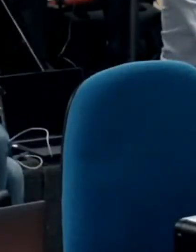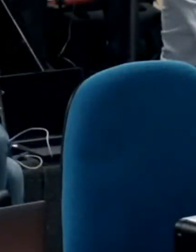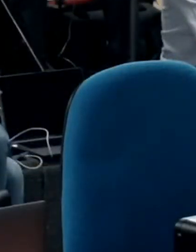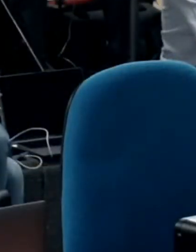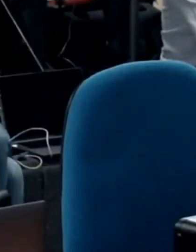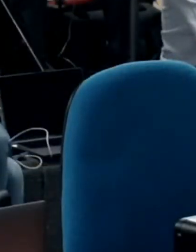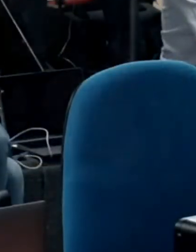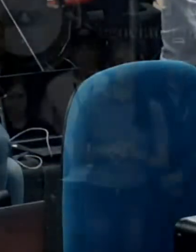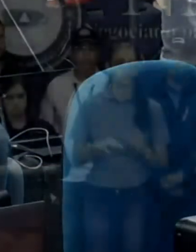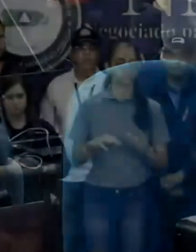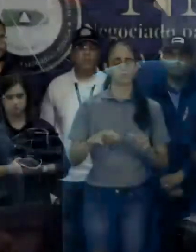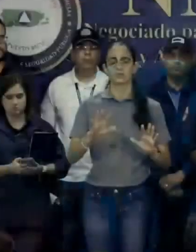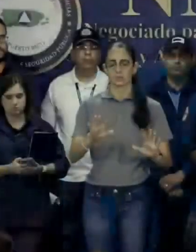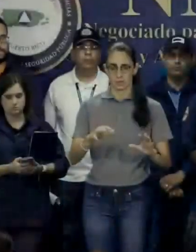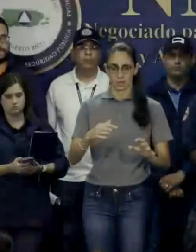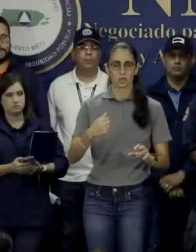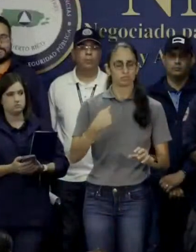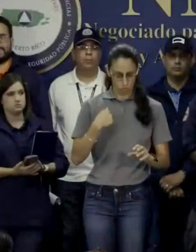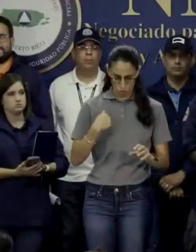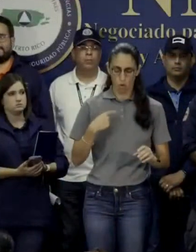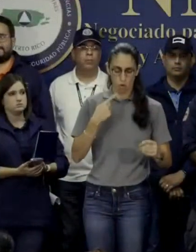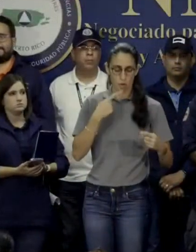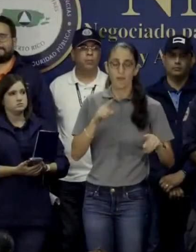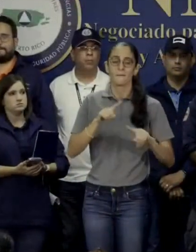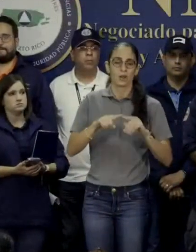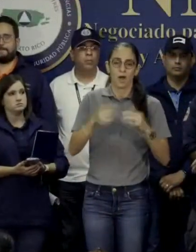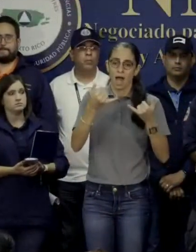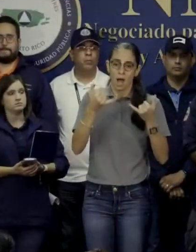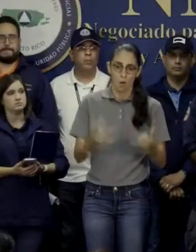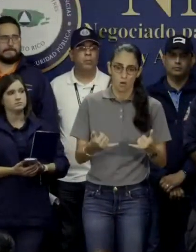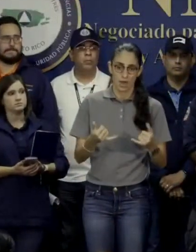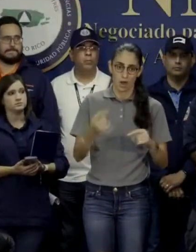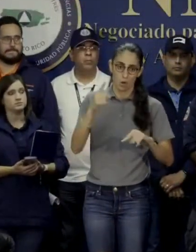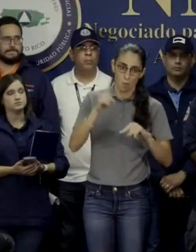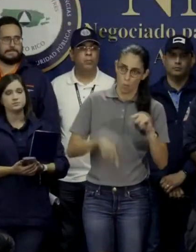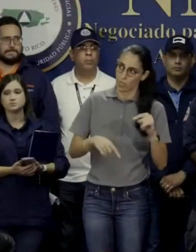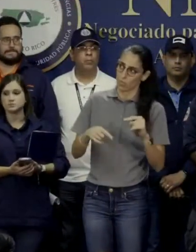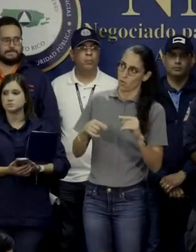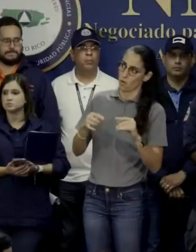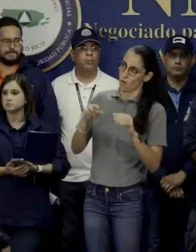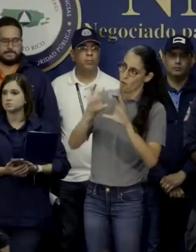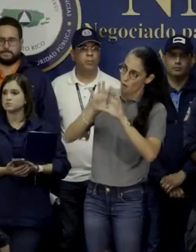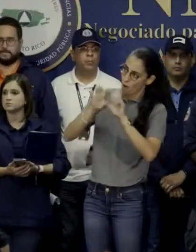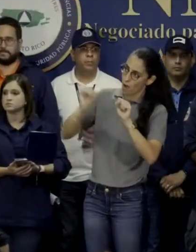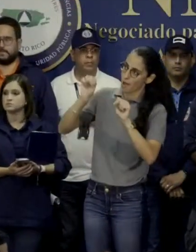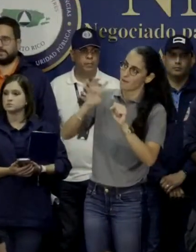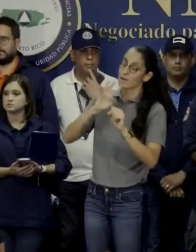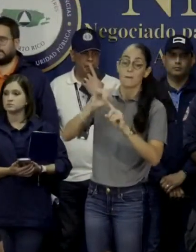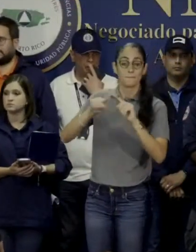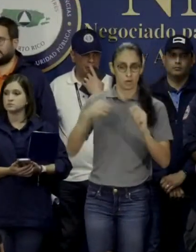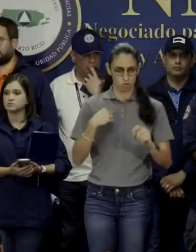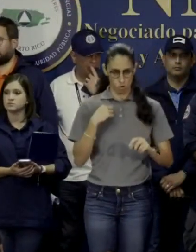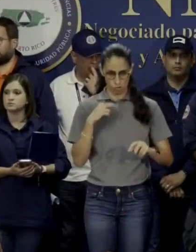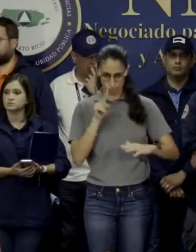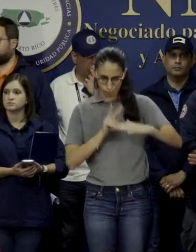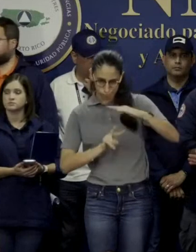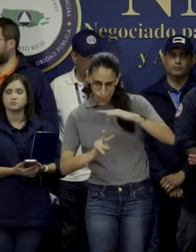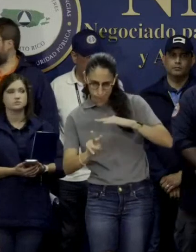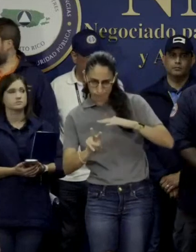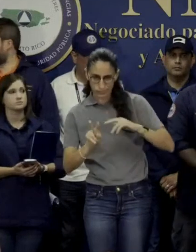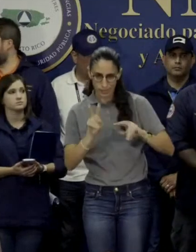anteriormente los residentes... Yo anticipo que eso se va a dar, pero no puedo hablar por el presidente de los Estados Unidos. Pero a base de lo que yo estoy viendo